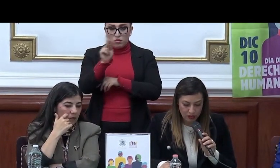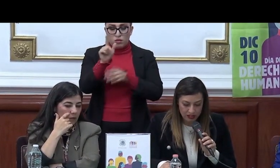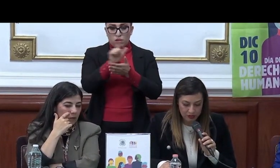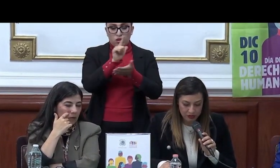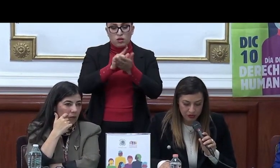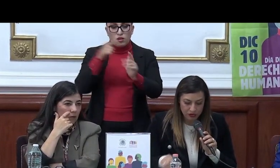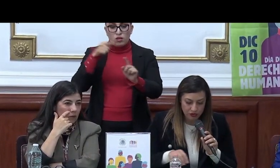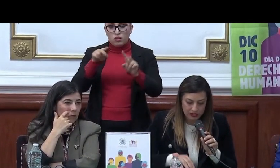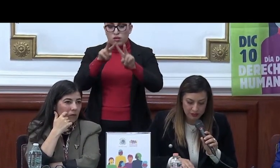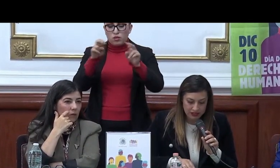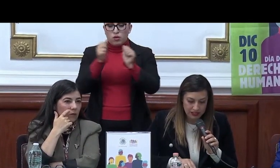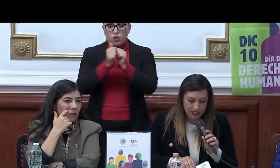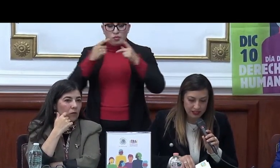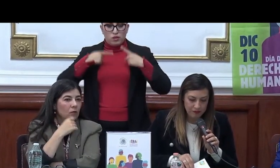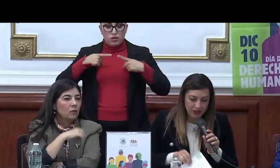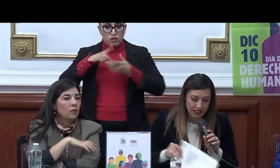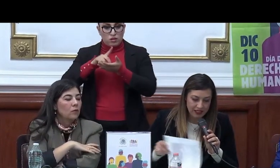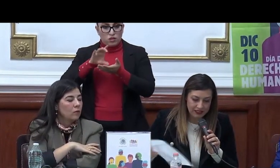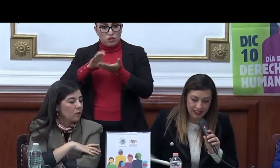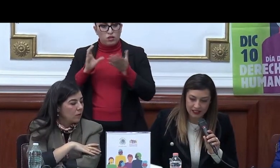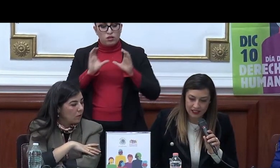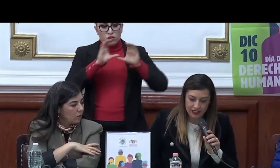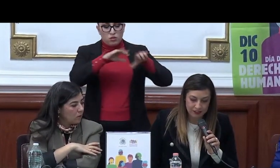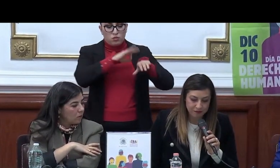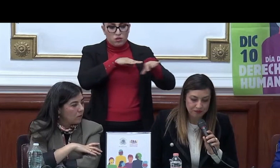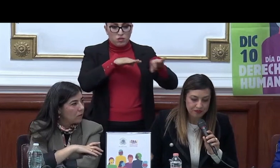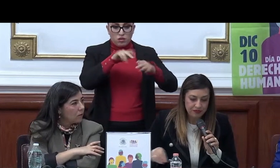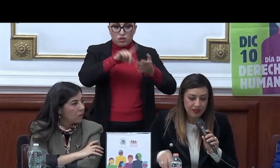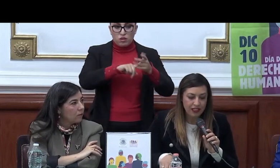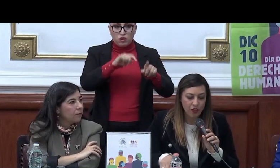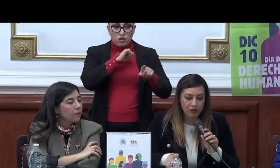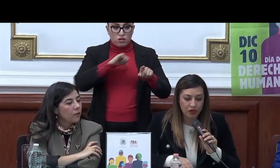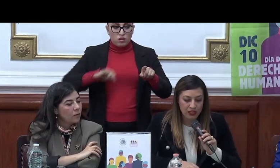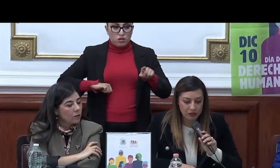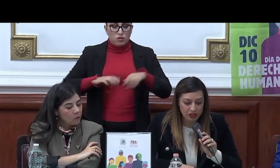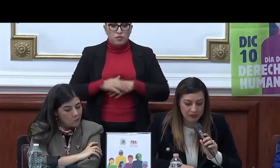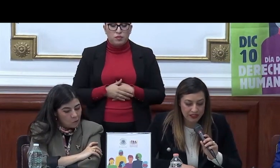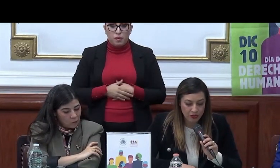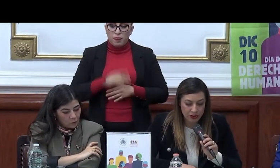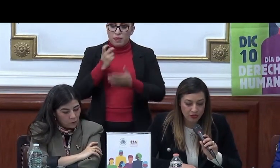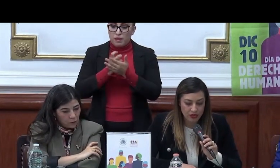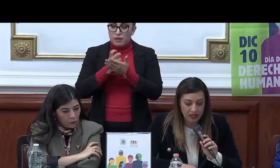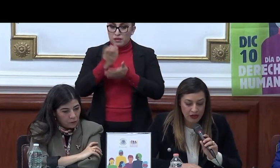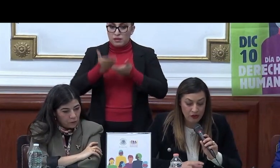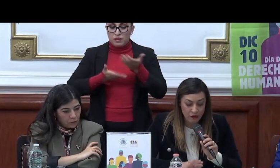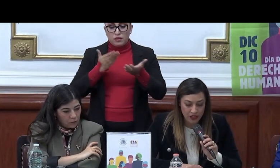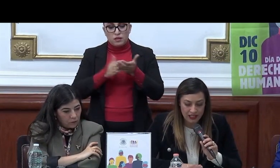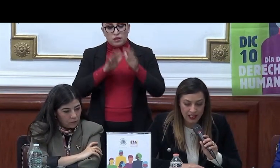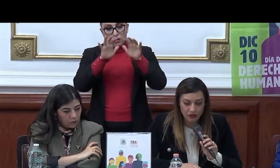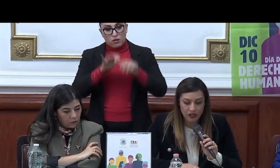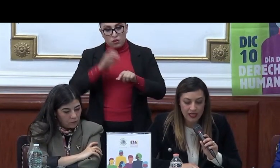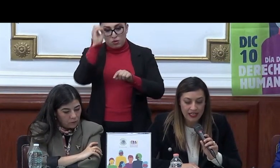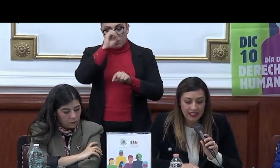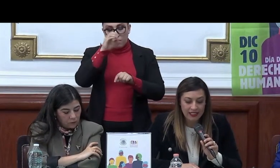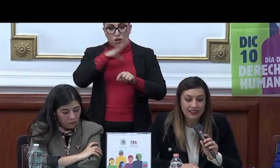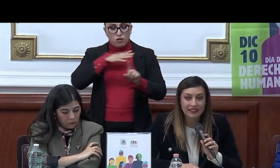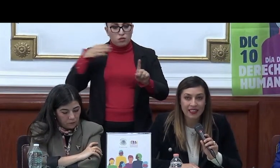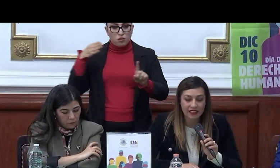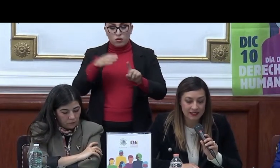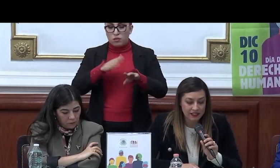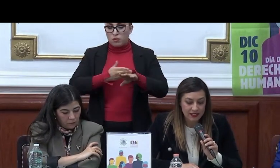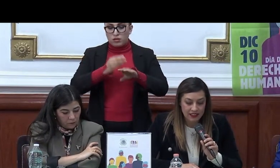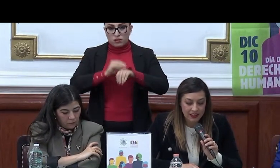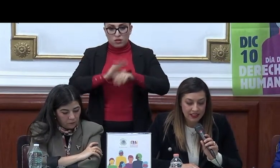inclusión laboral de personas con discapacidad en las alcaldías. La opinión que hemos emitido tiene un enfoque claro: